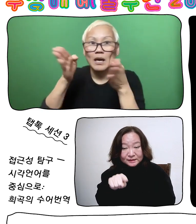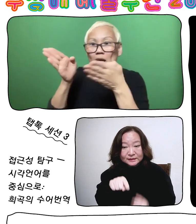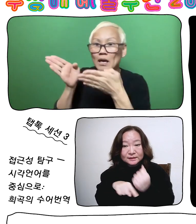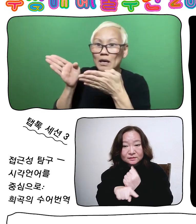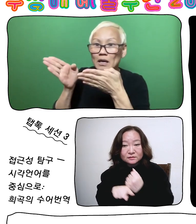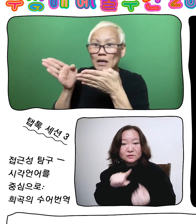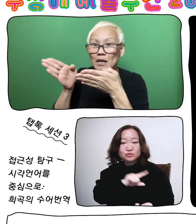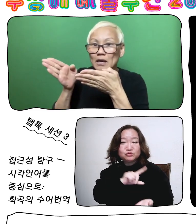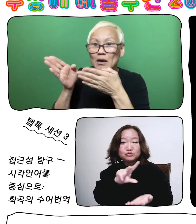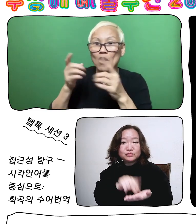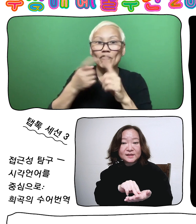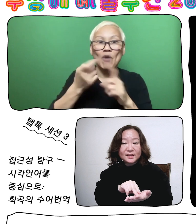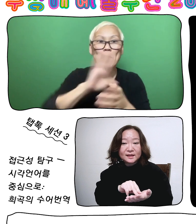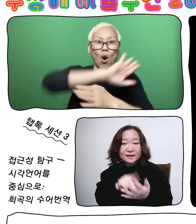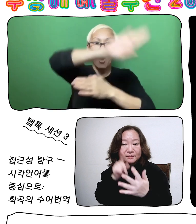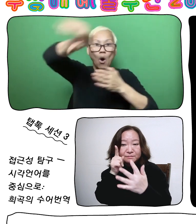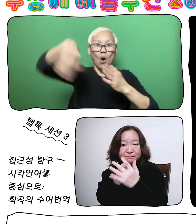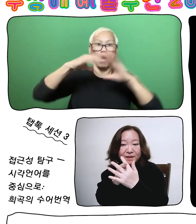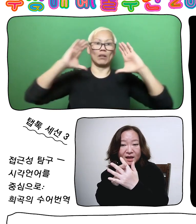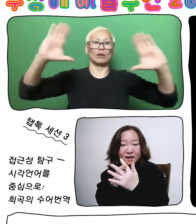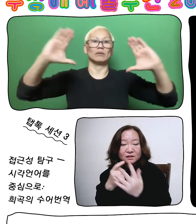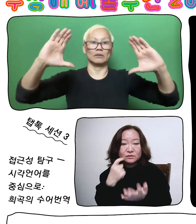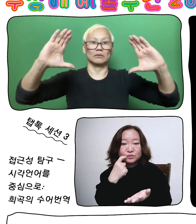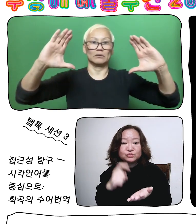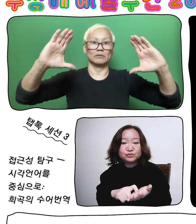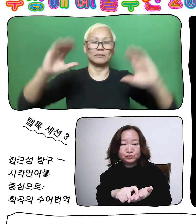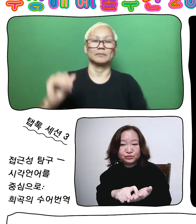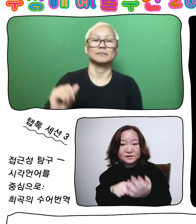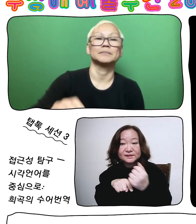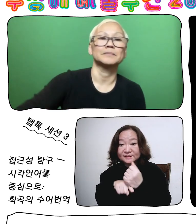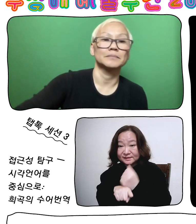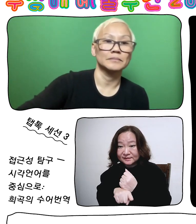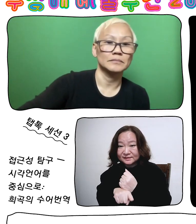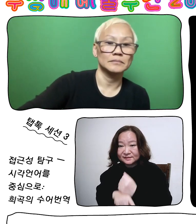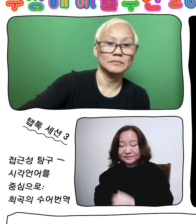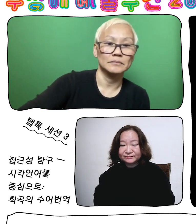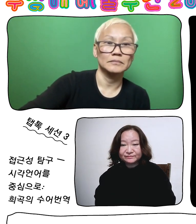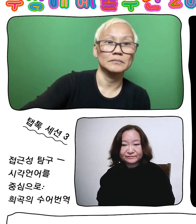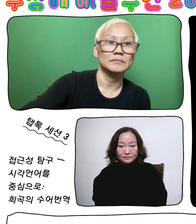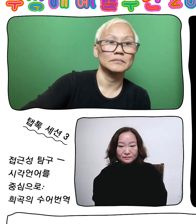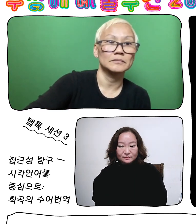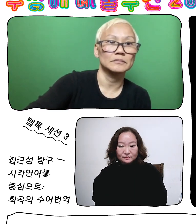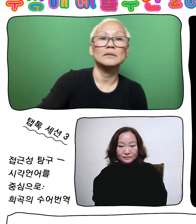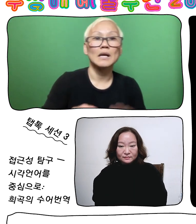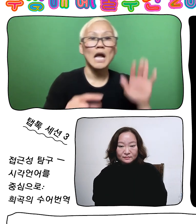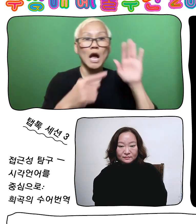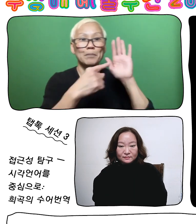이는 독자들이 주제를 더 확실하게 이해할 수 있도록 하기 위함입니다.